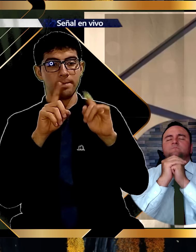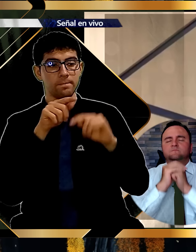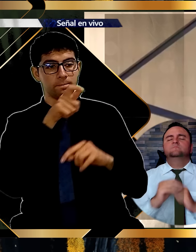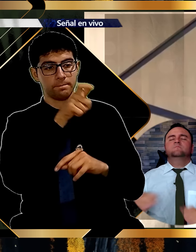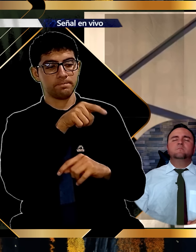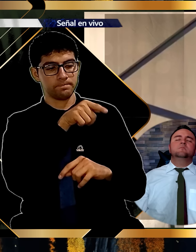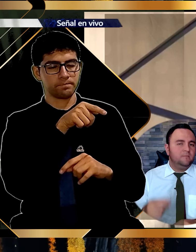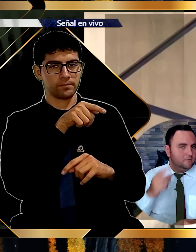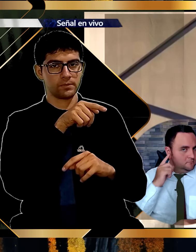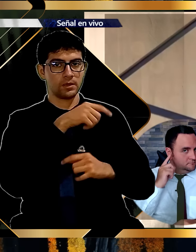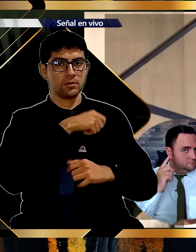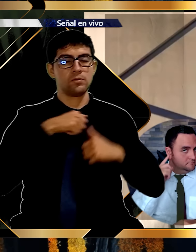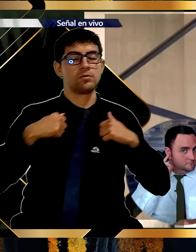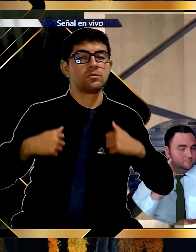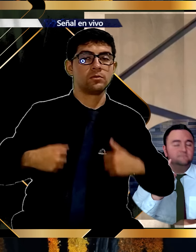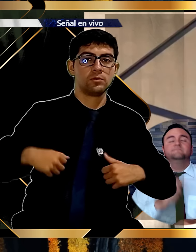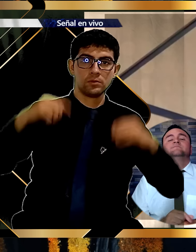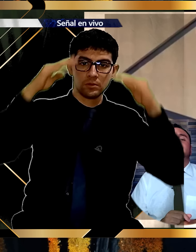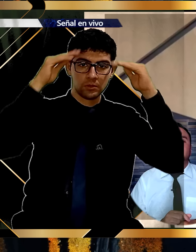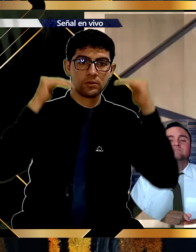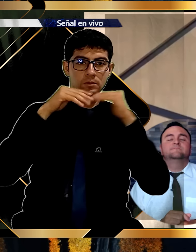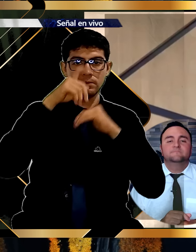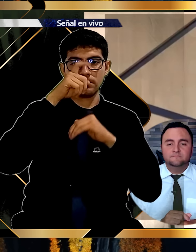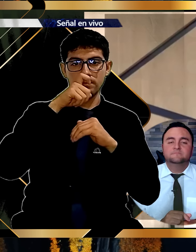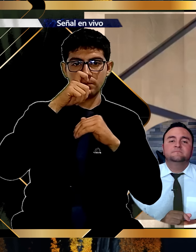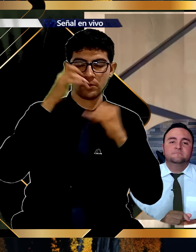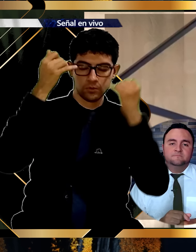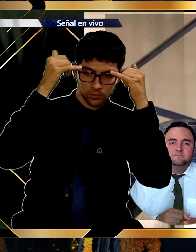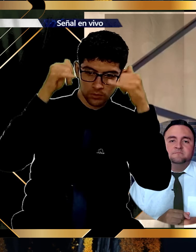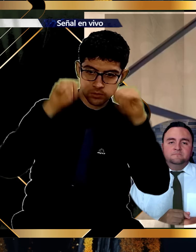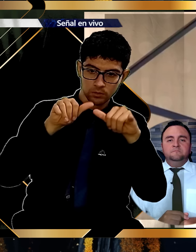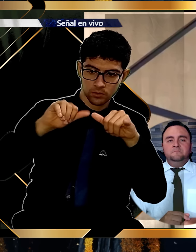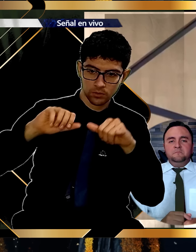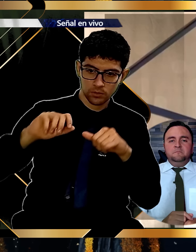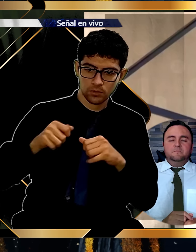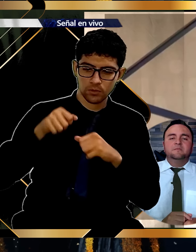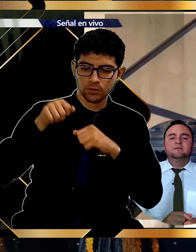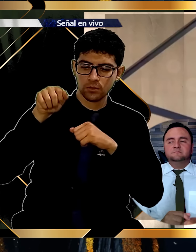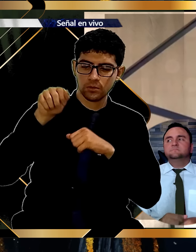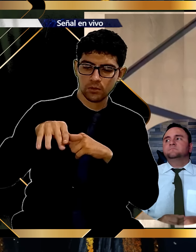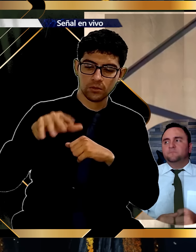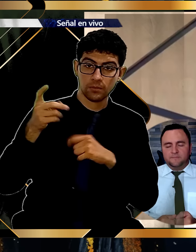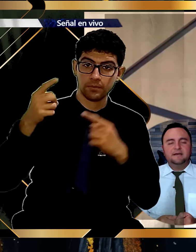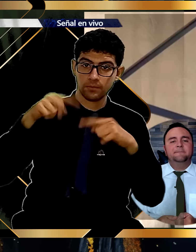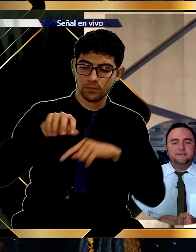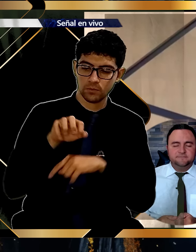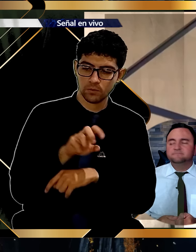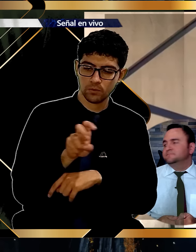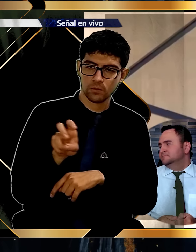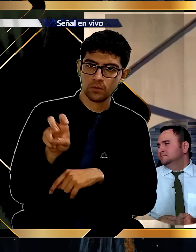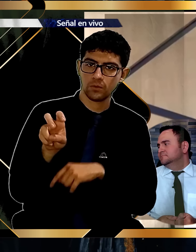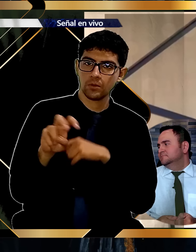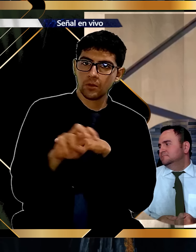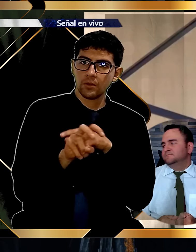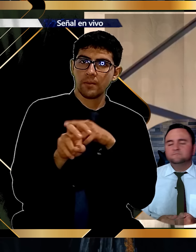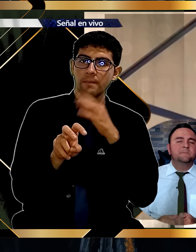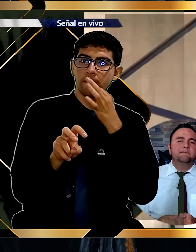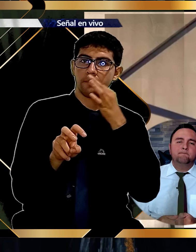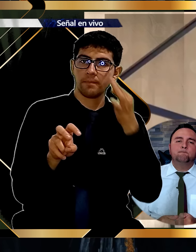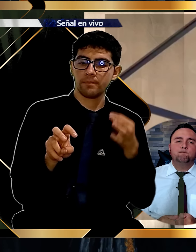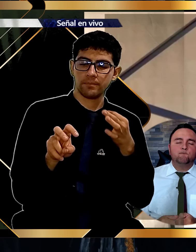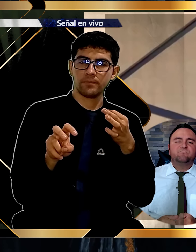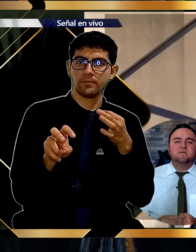Tiraron sus varas y aparentemente se convirtieron en serpiente. Pero ¿qué pasó? La verdadera se las... Eso no era